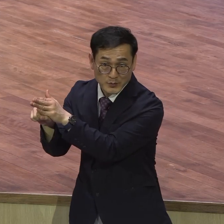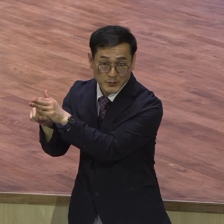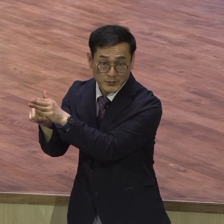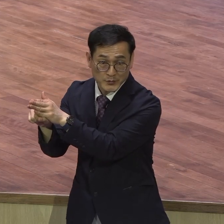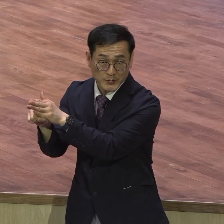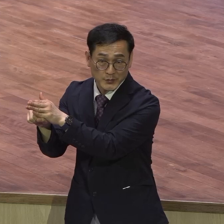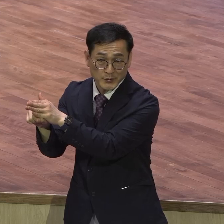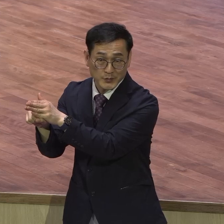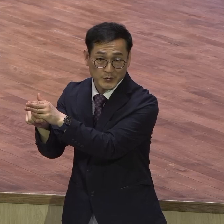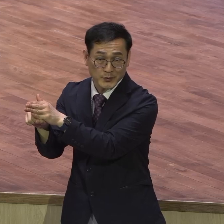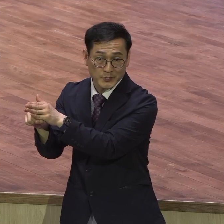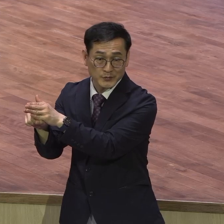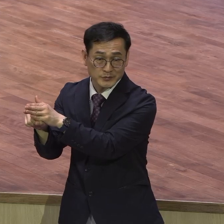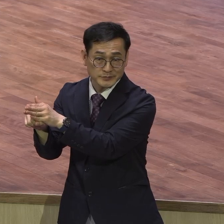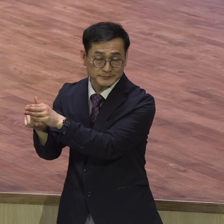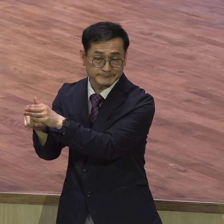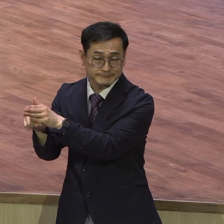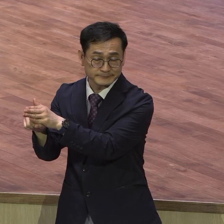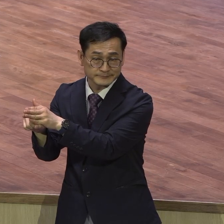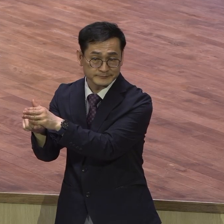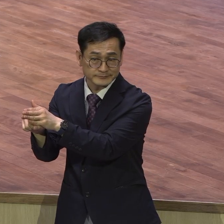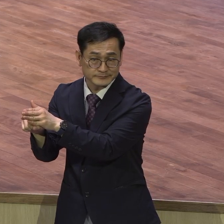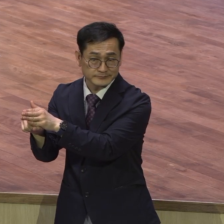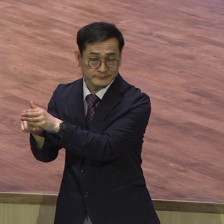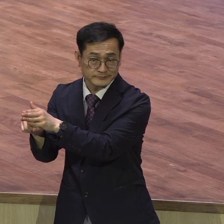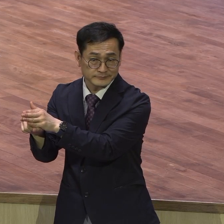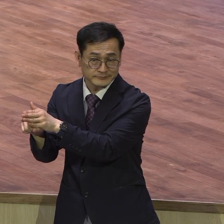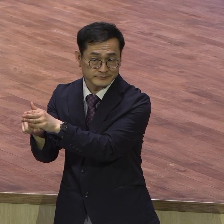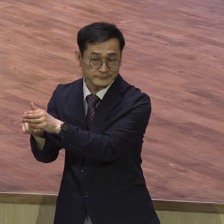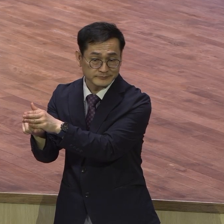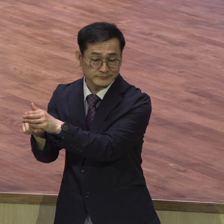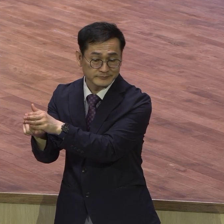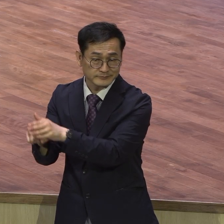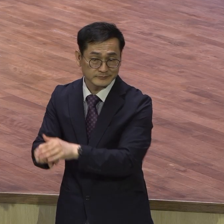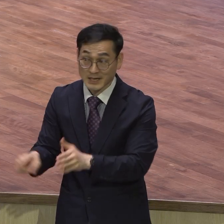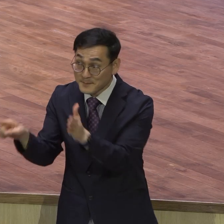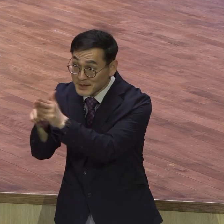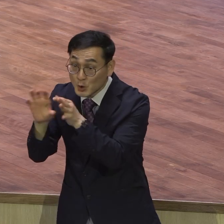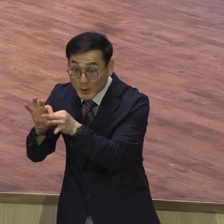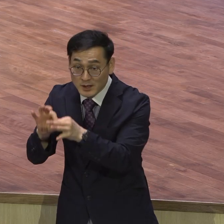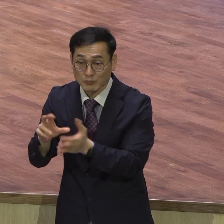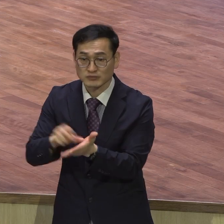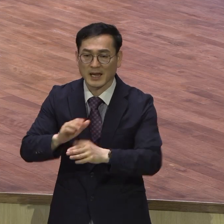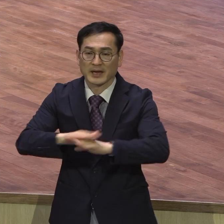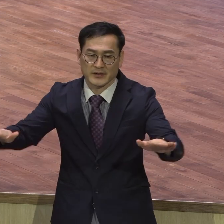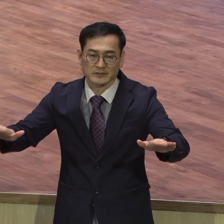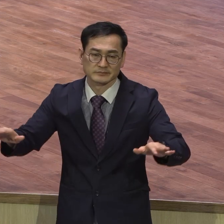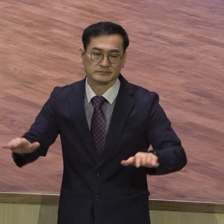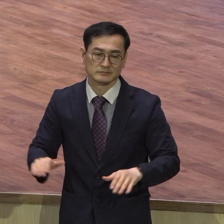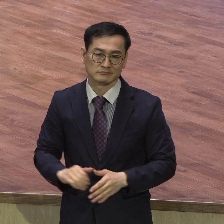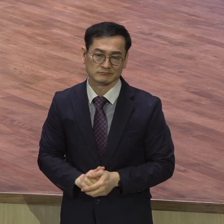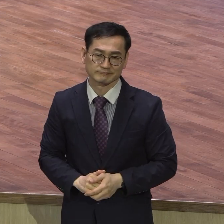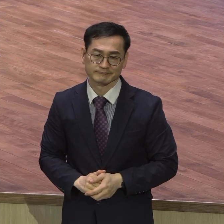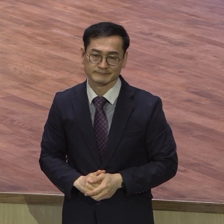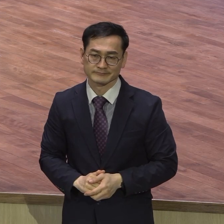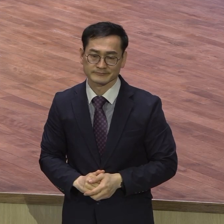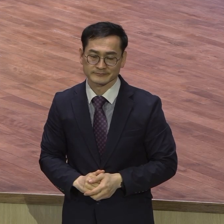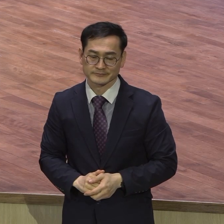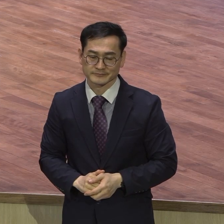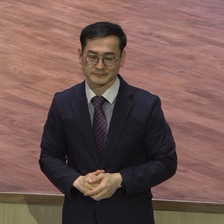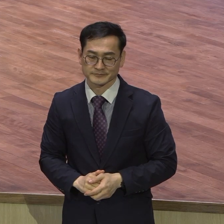서론적인 이런 거 아무 상관없이 여러분은 문제가 다 해결된 점이 있으시기 바랍니다. 해결되어서 가장